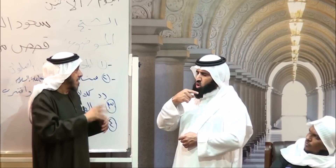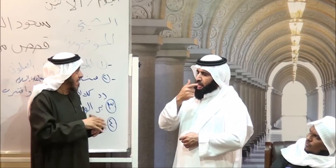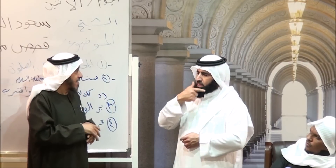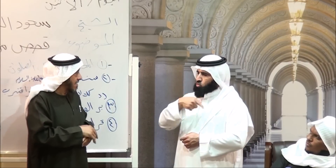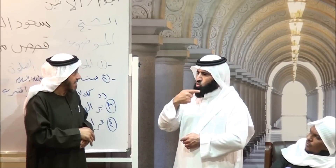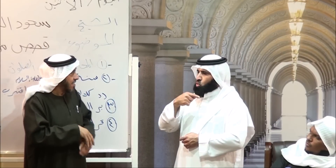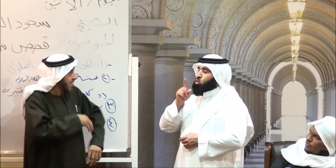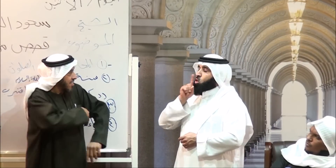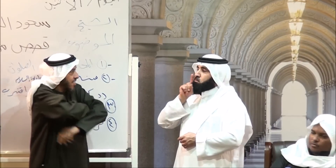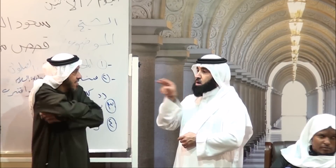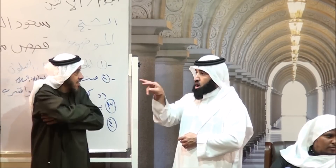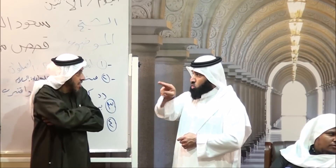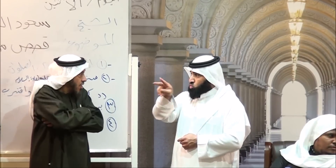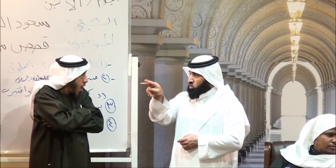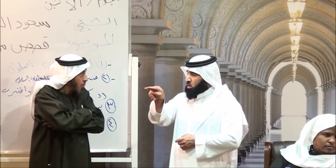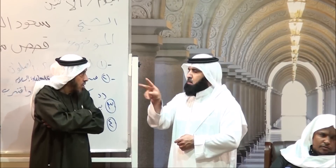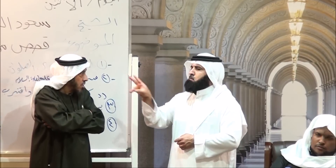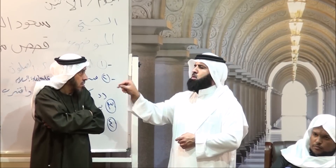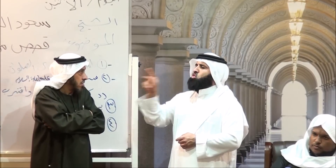هي زوجة والدها.